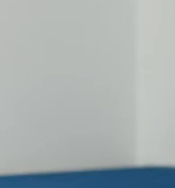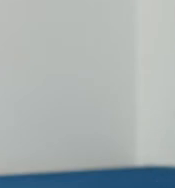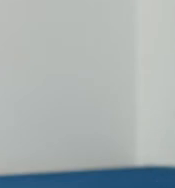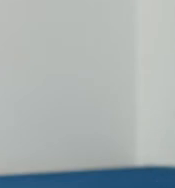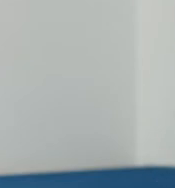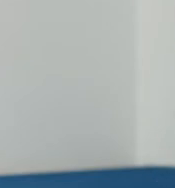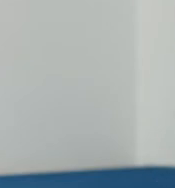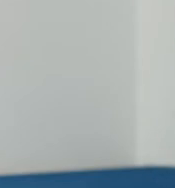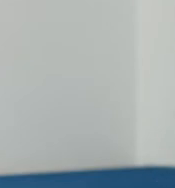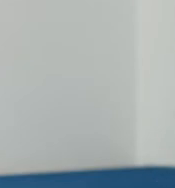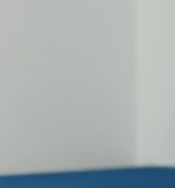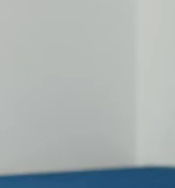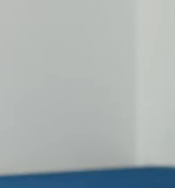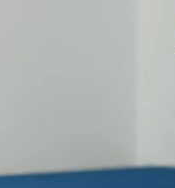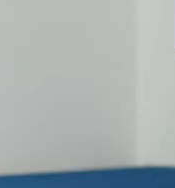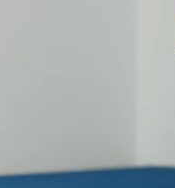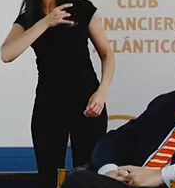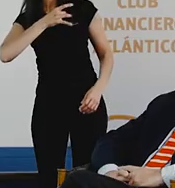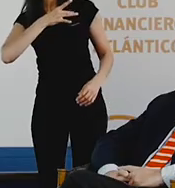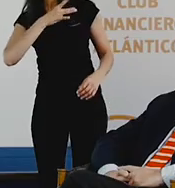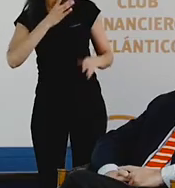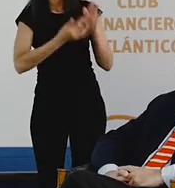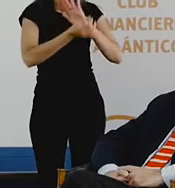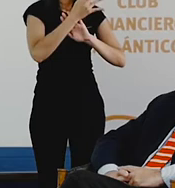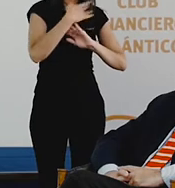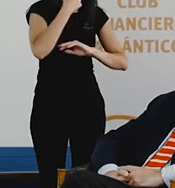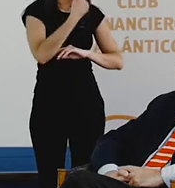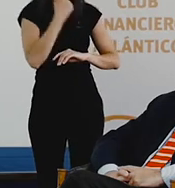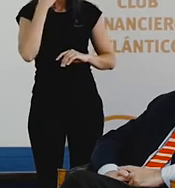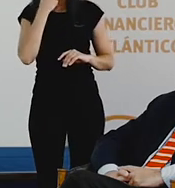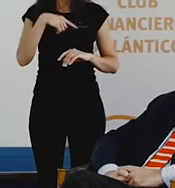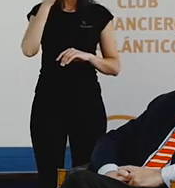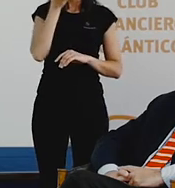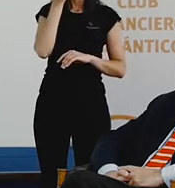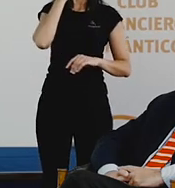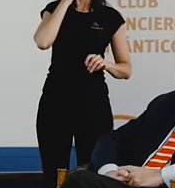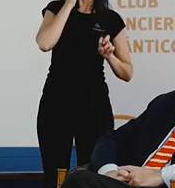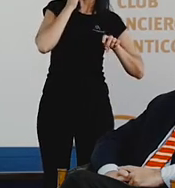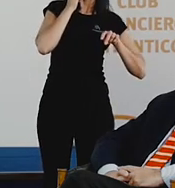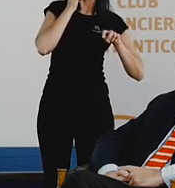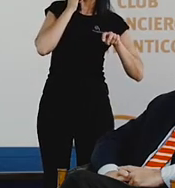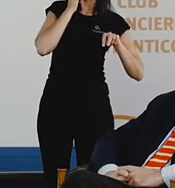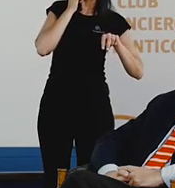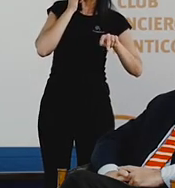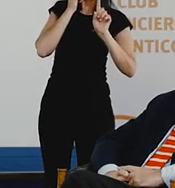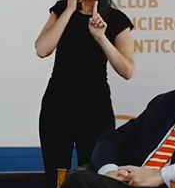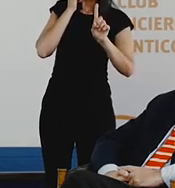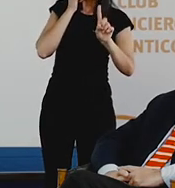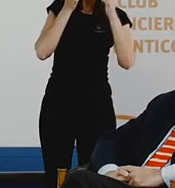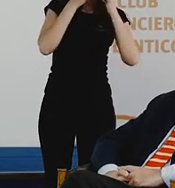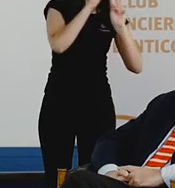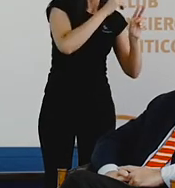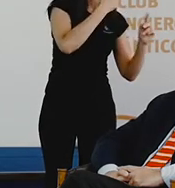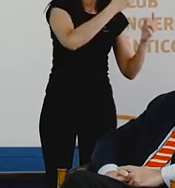estaba pensada para ciegos, que nos viene muy bien porque nos dice lo que no vemos. O sea, yo voy con el auricular, con el pinganillo por la calle y salgo por ahí y me dice, ah, el Corte